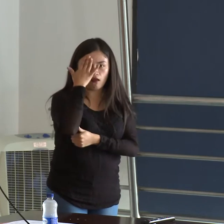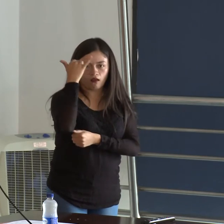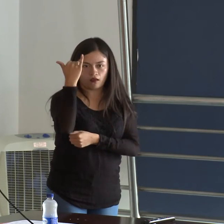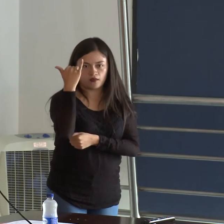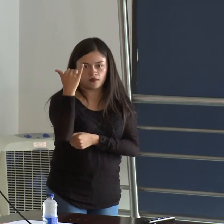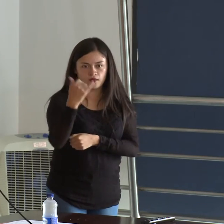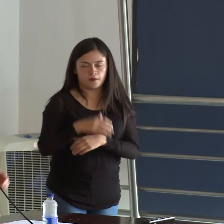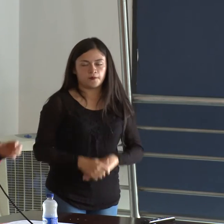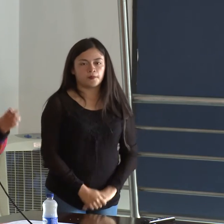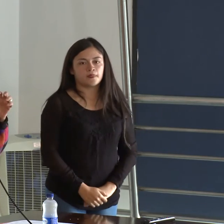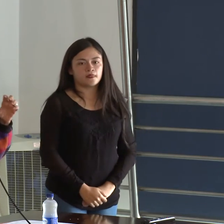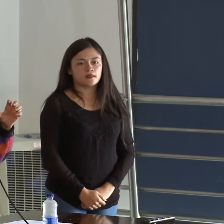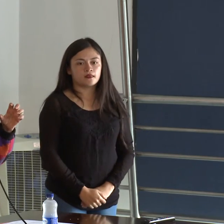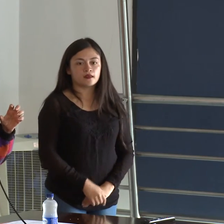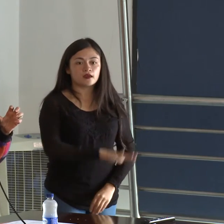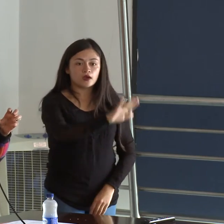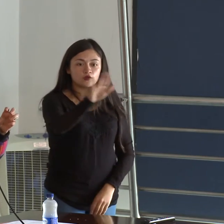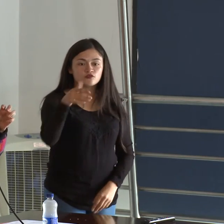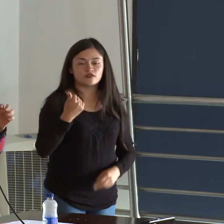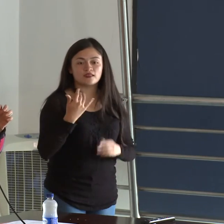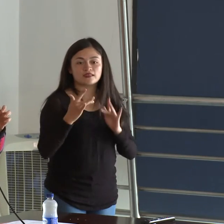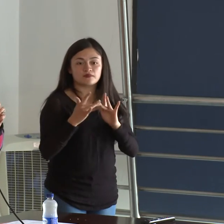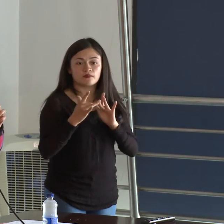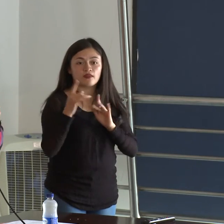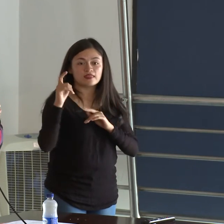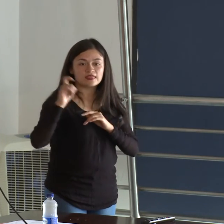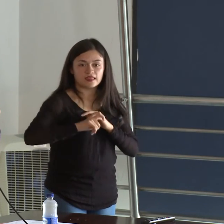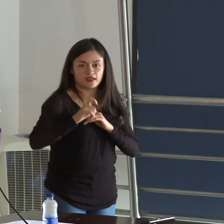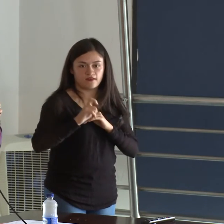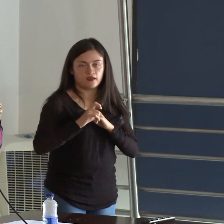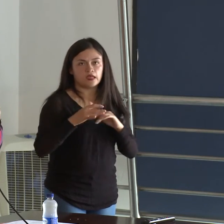popular, le corresponde no solo